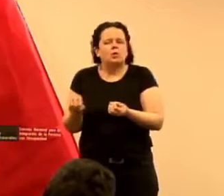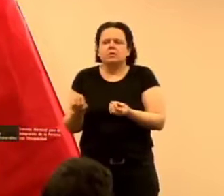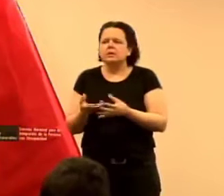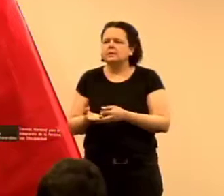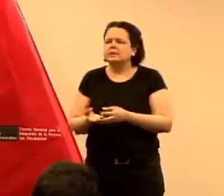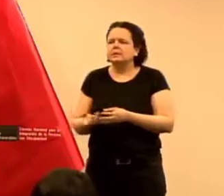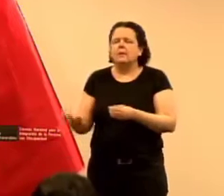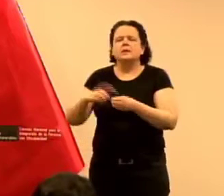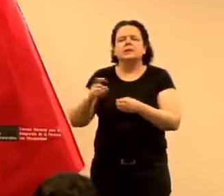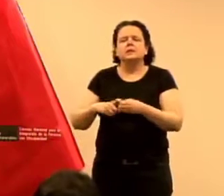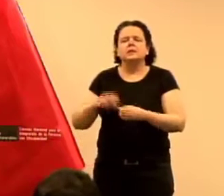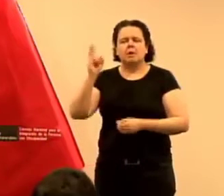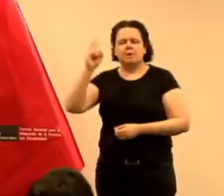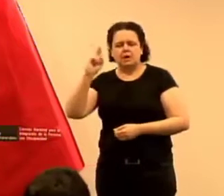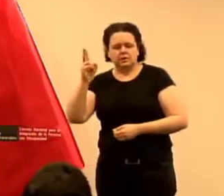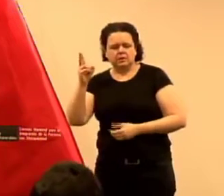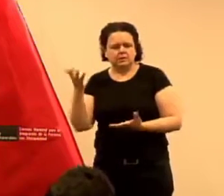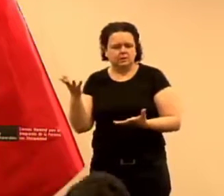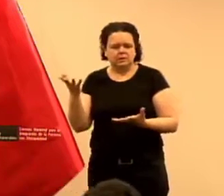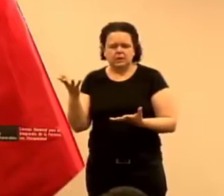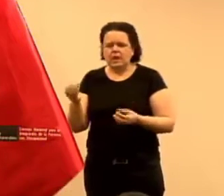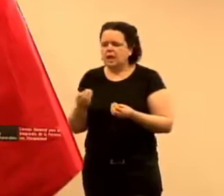los maestros y los profesores